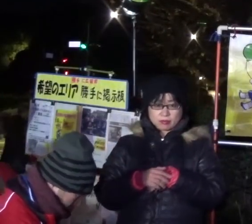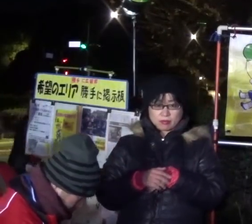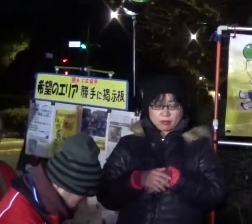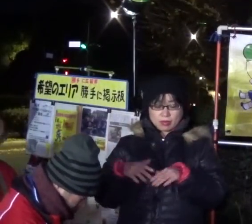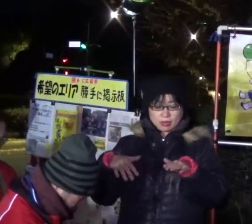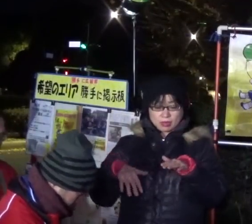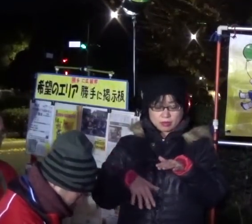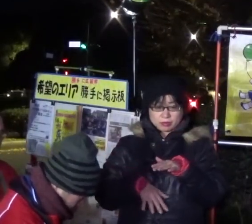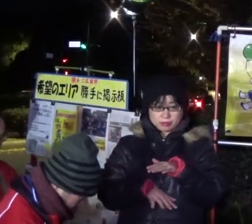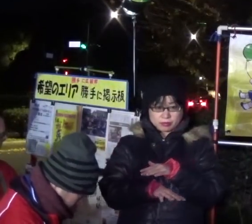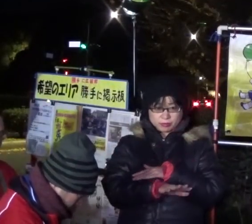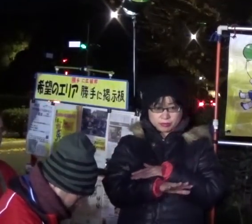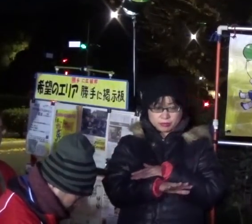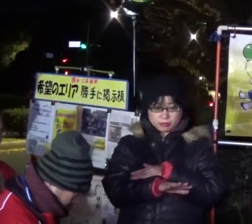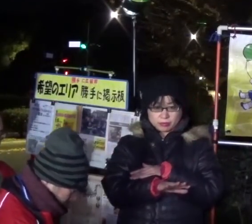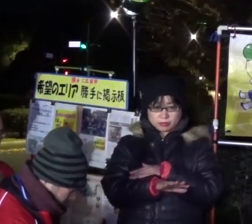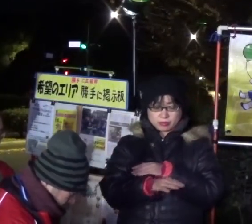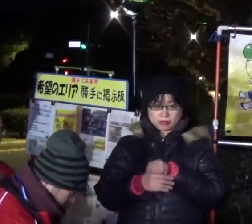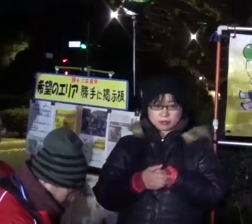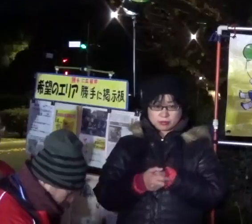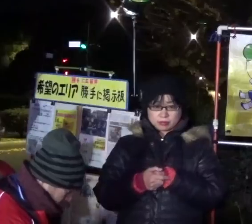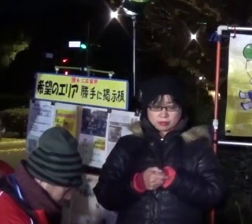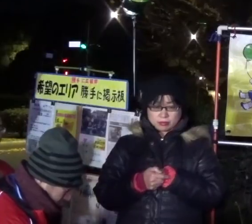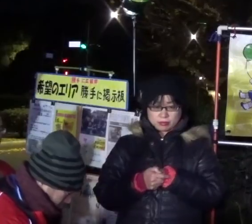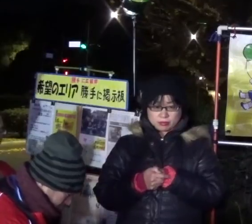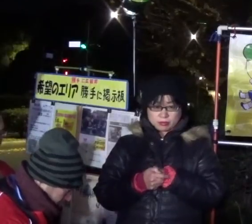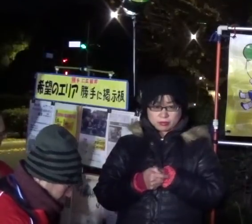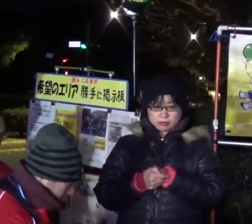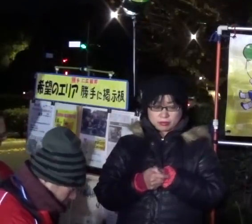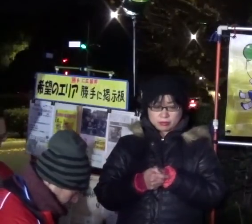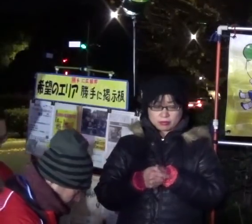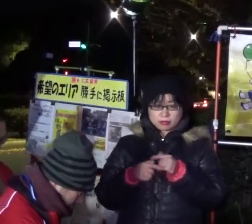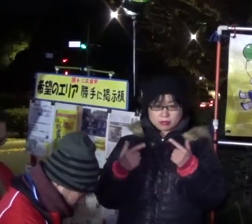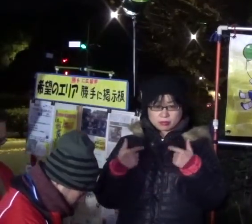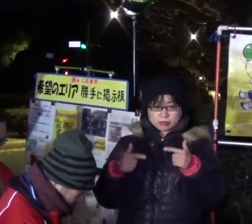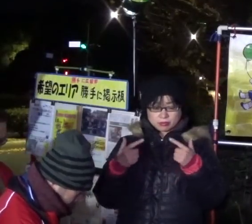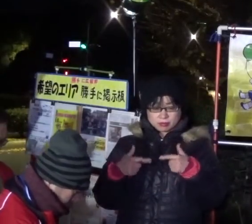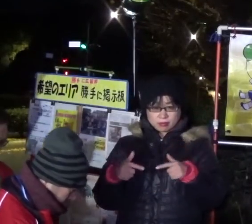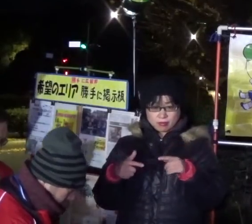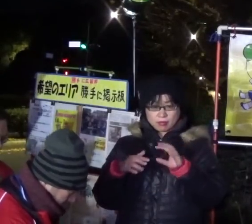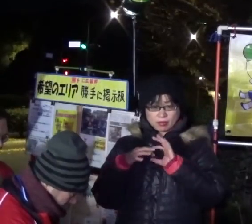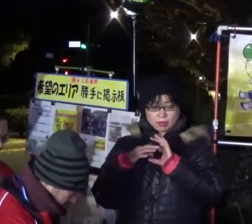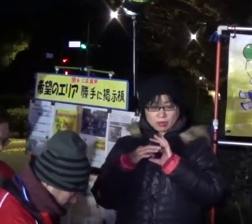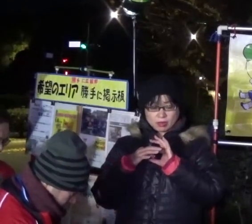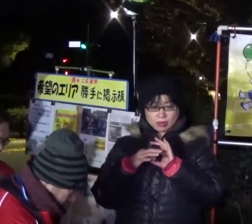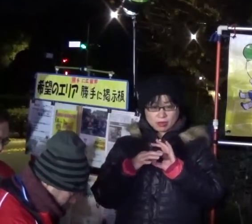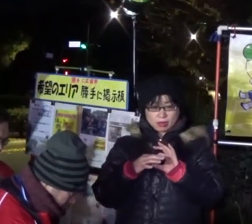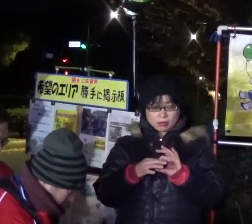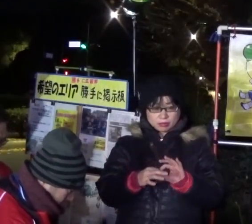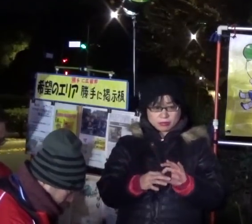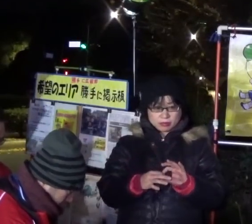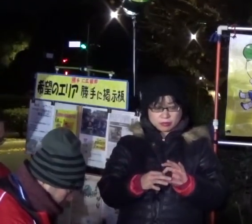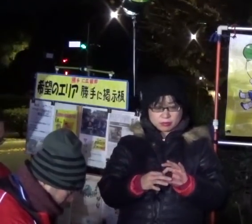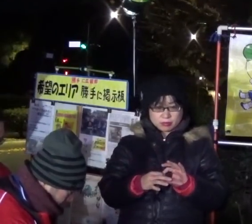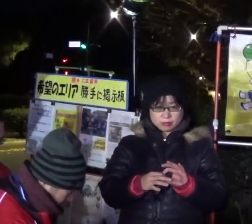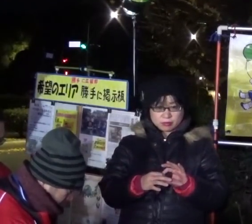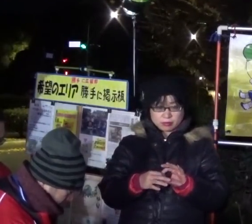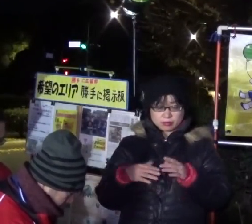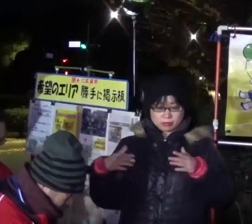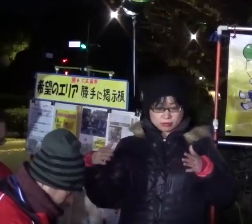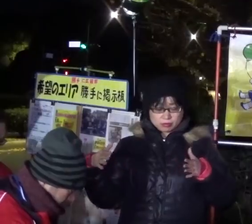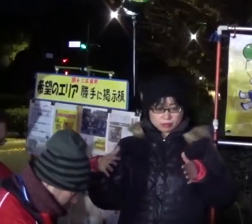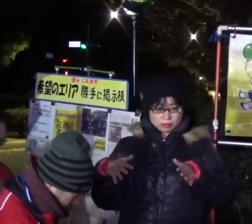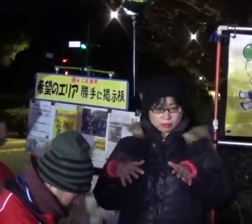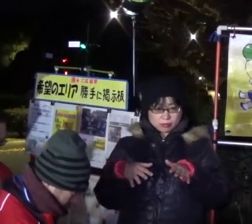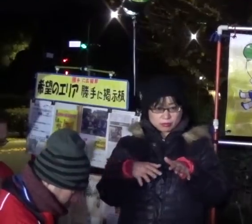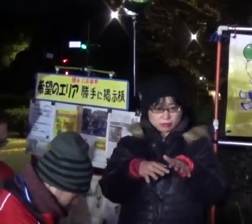り、何年も時をかけて一つの場所